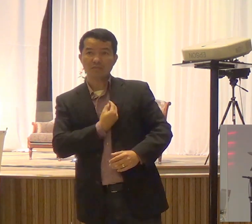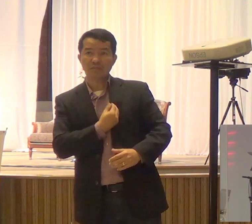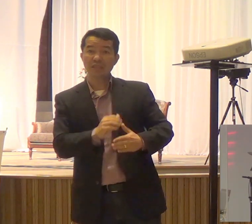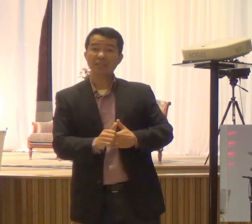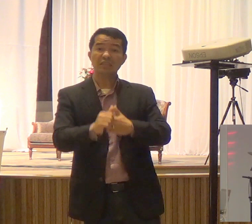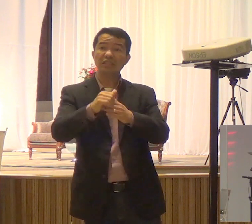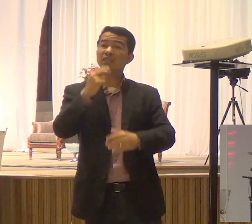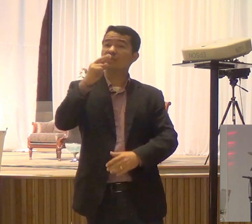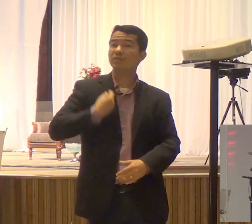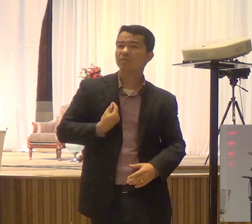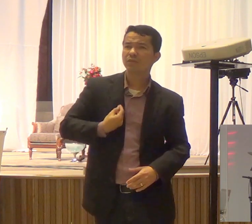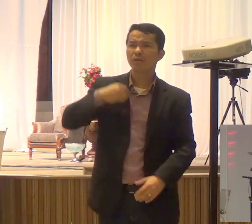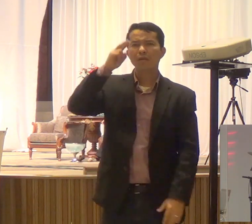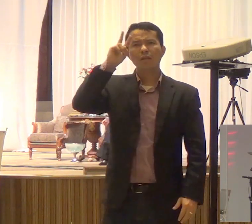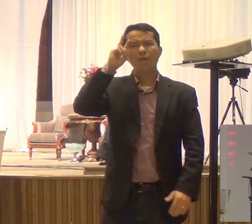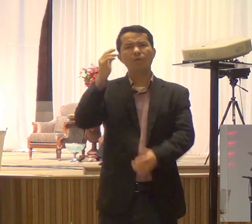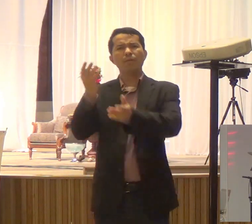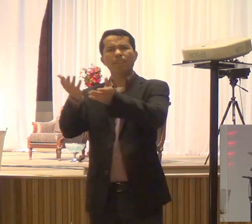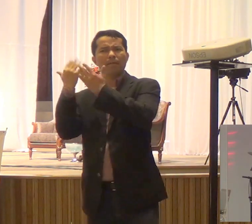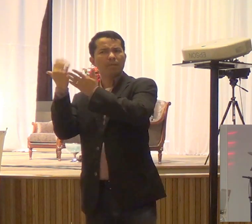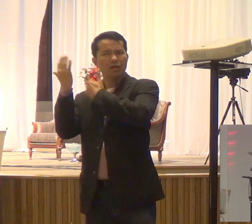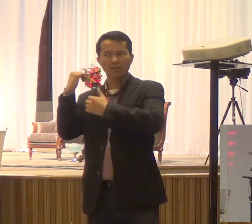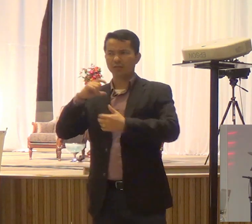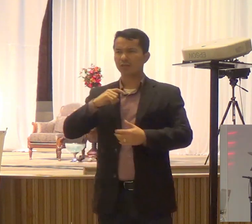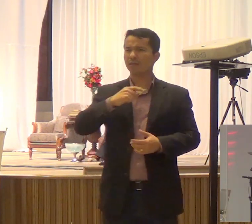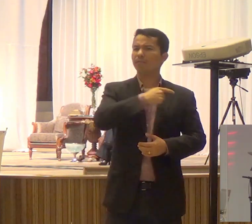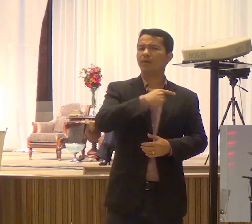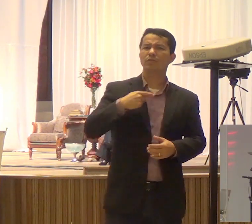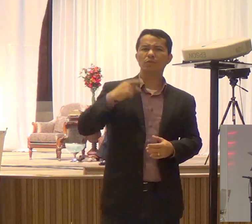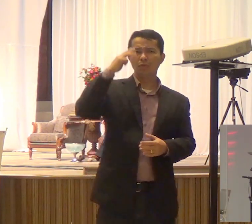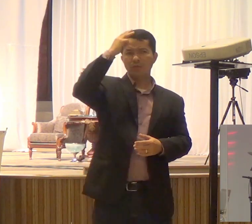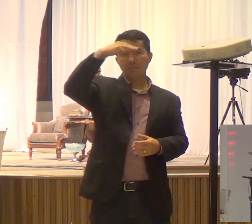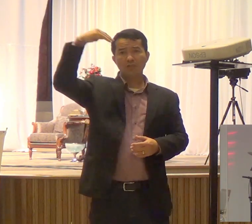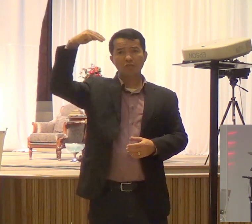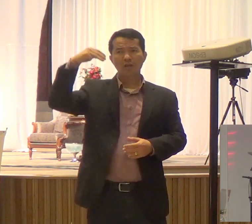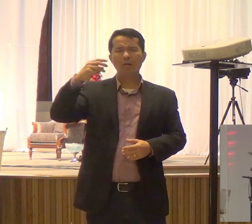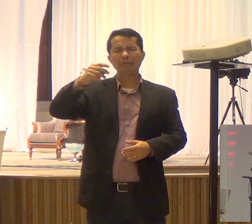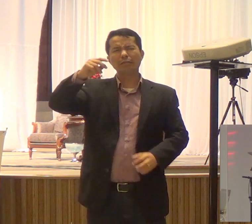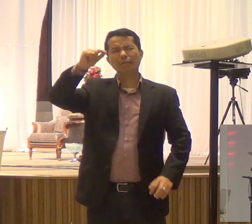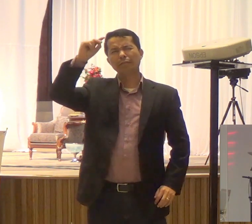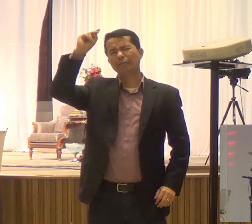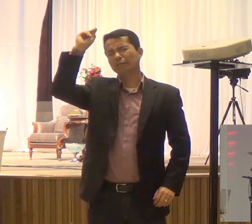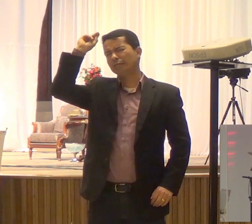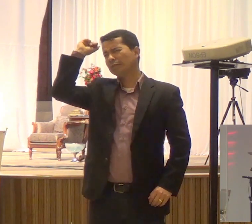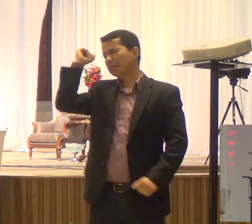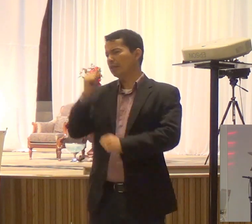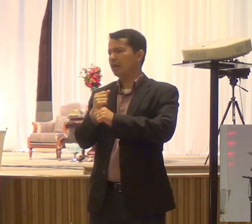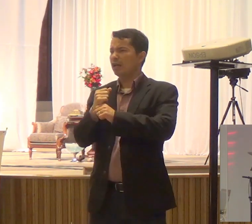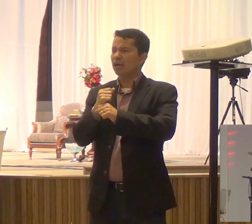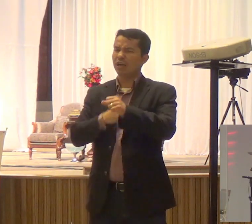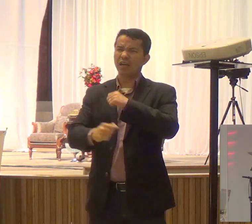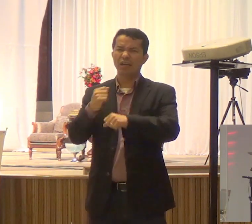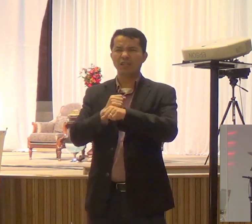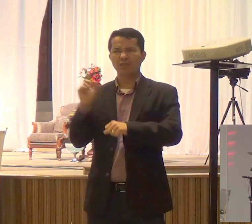lembro de uma ilustração que o pastor Michel criou aqui e ministrou aos nossos corações há muitos anos atrás. Ele estava